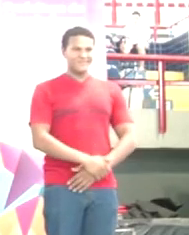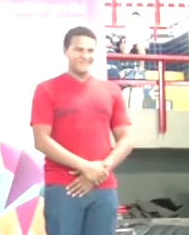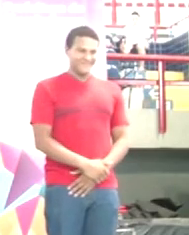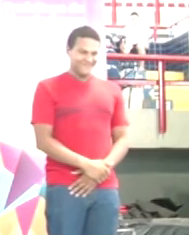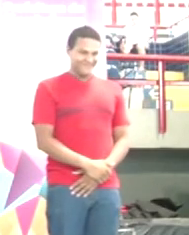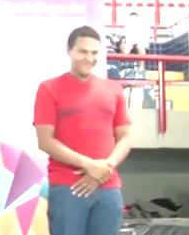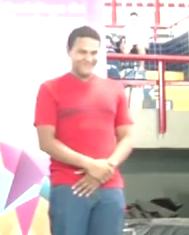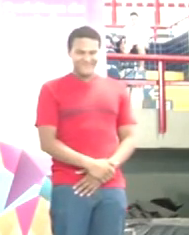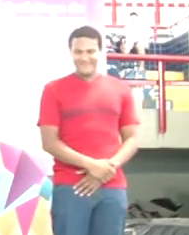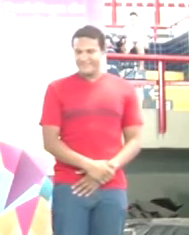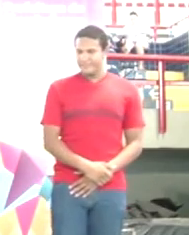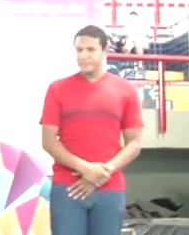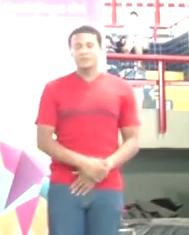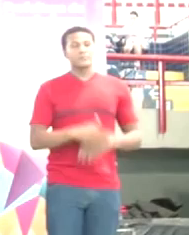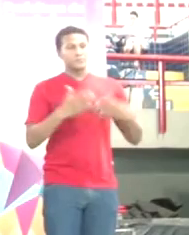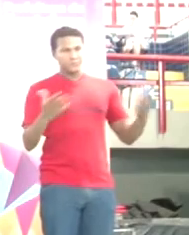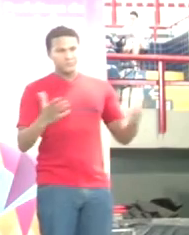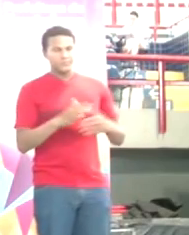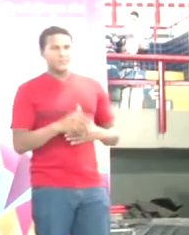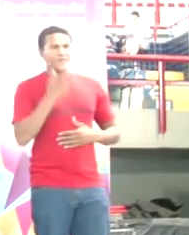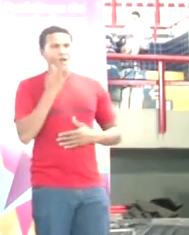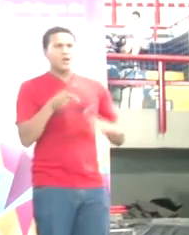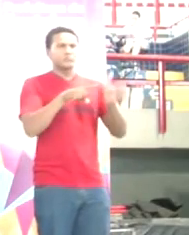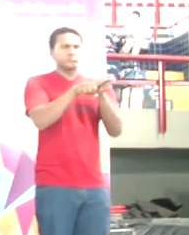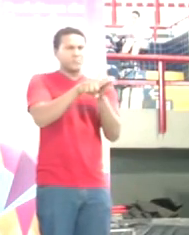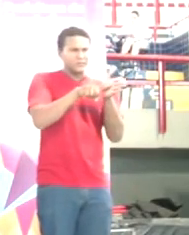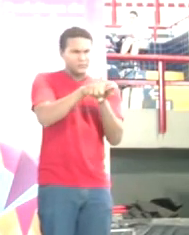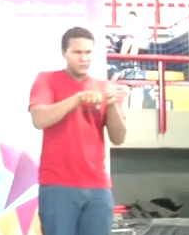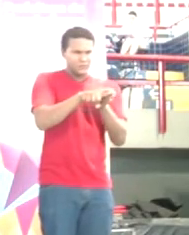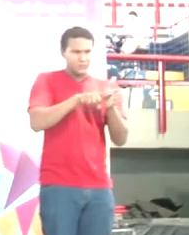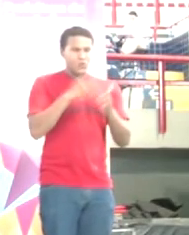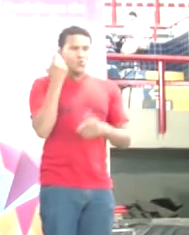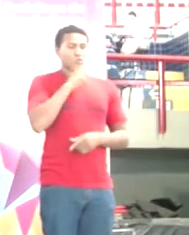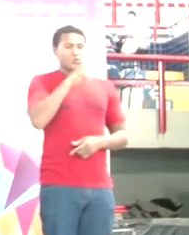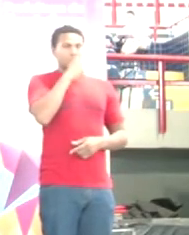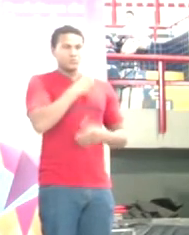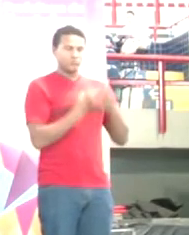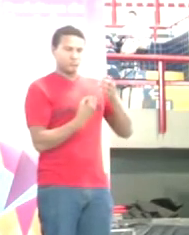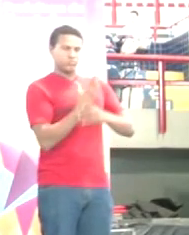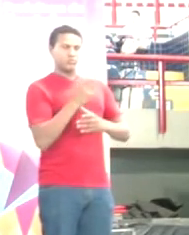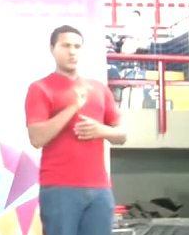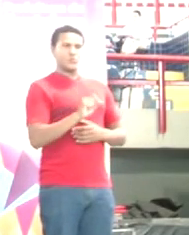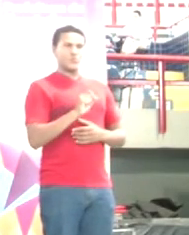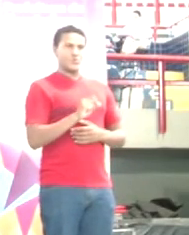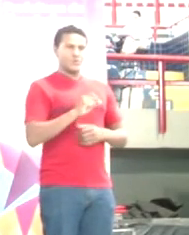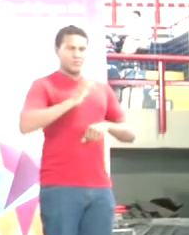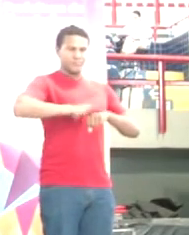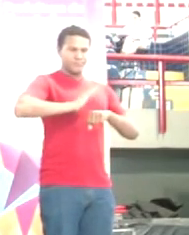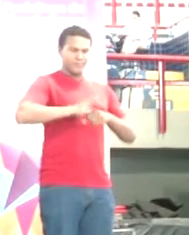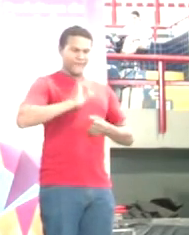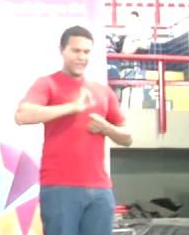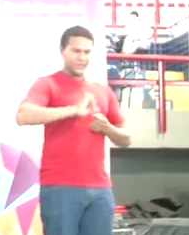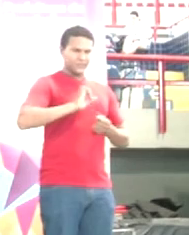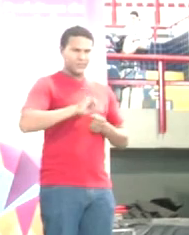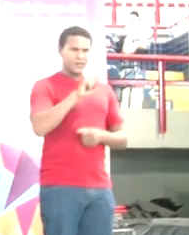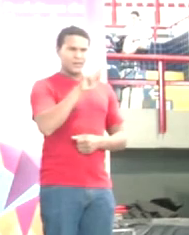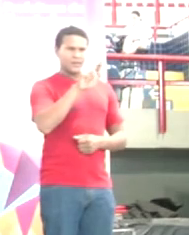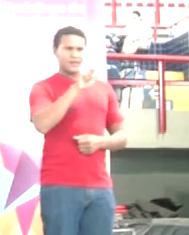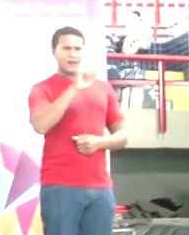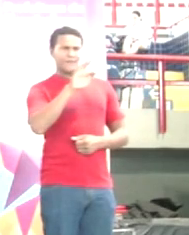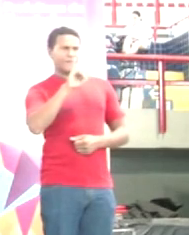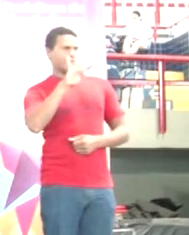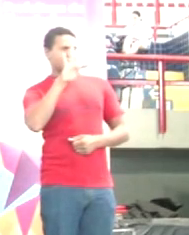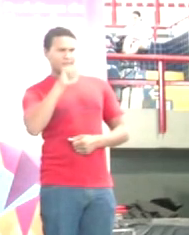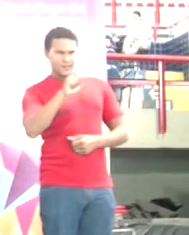pesquisadores conseguiram produzir grafita magnética por um processo inédito